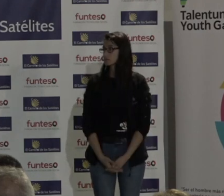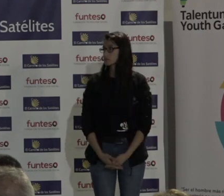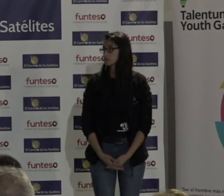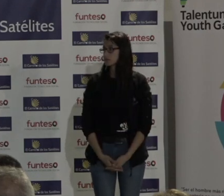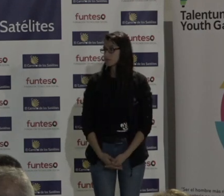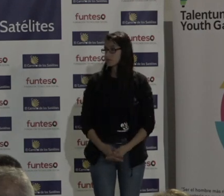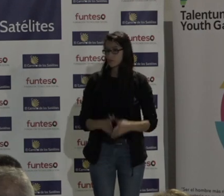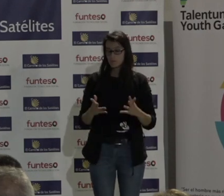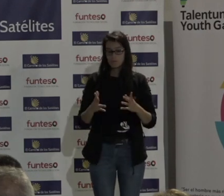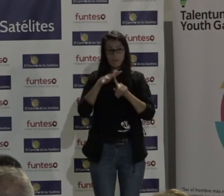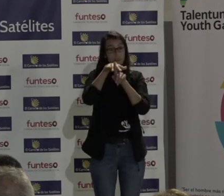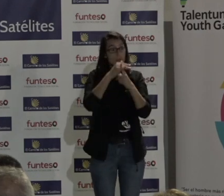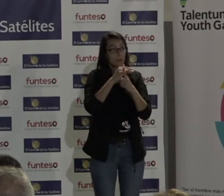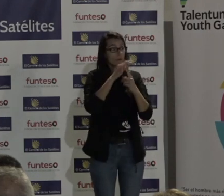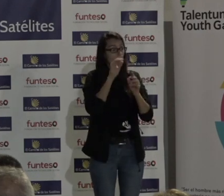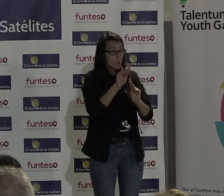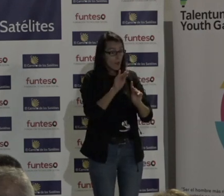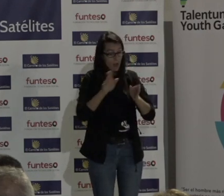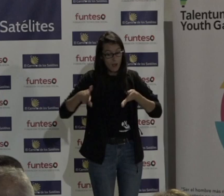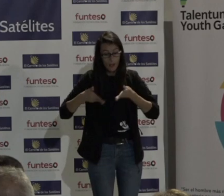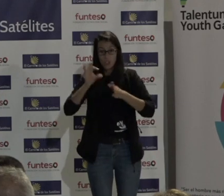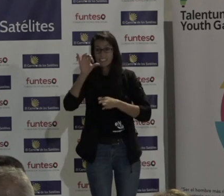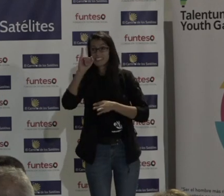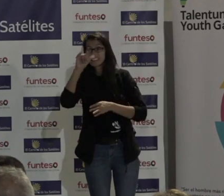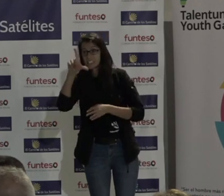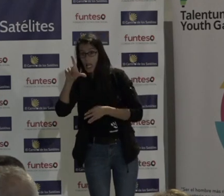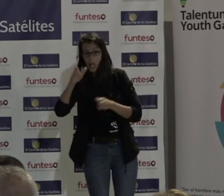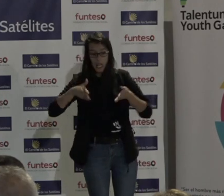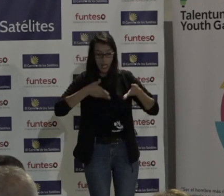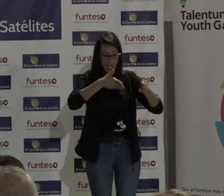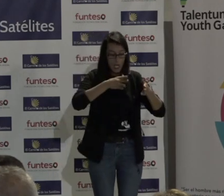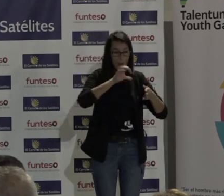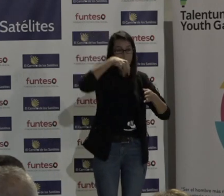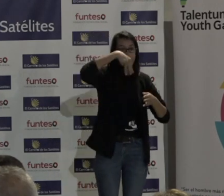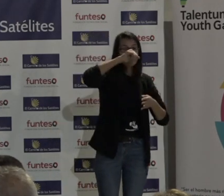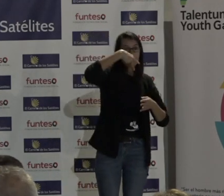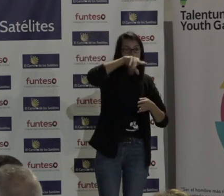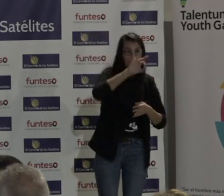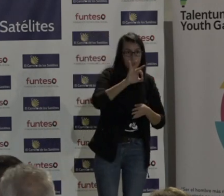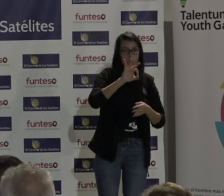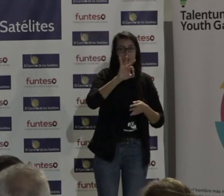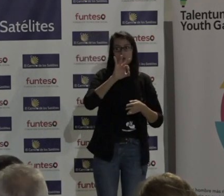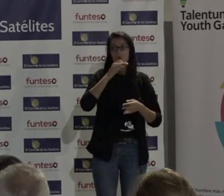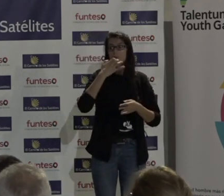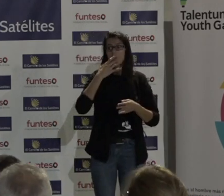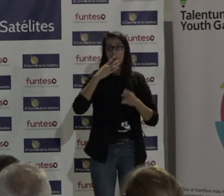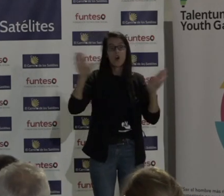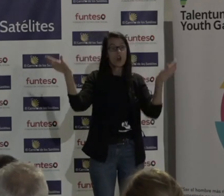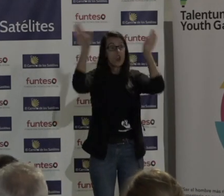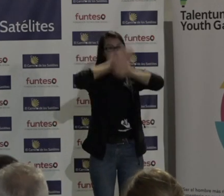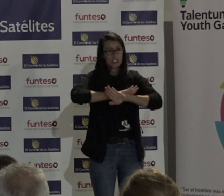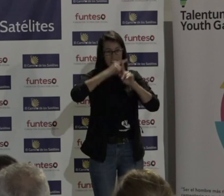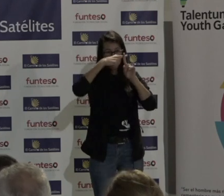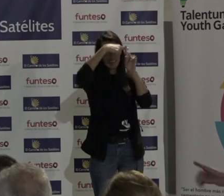Una de las circunstancias que tienen los cañones del Sil y del Miño es que en la noche la temperatura es muy